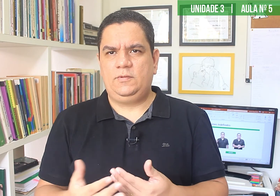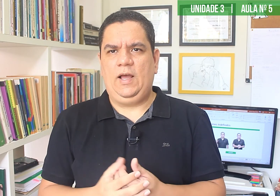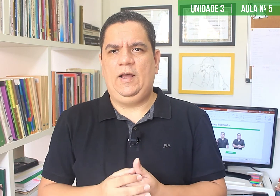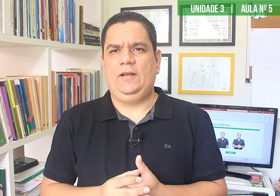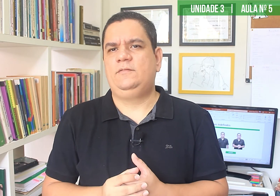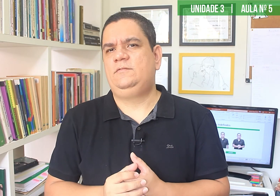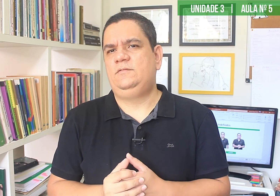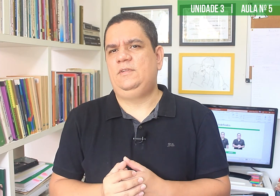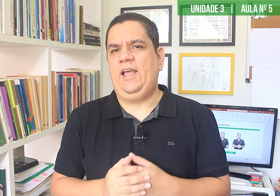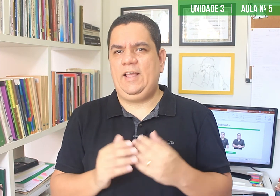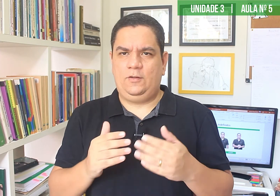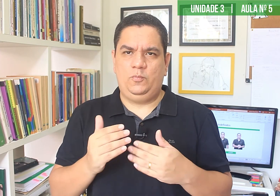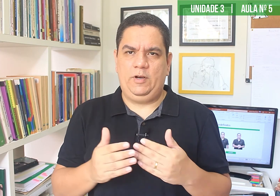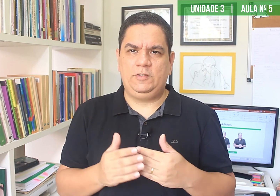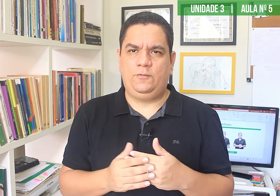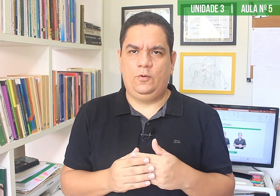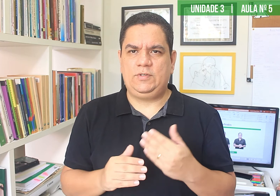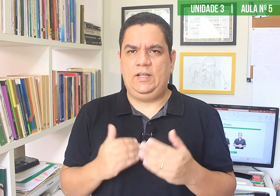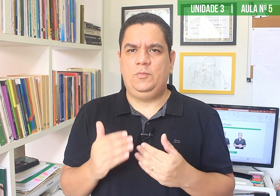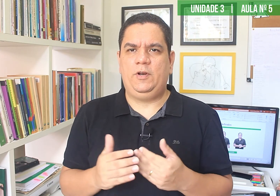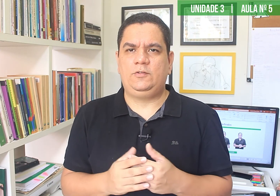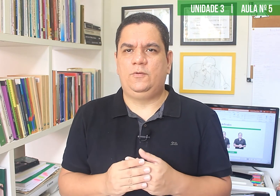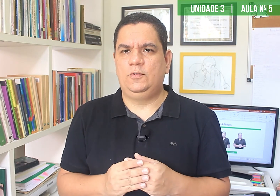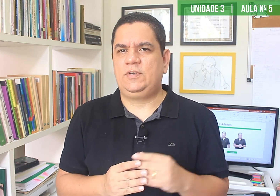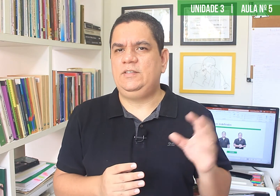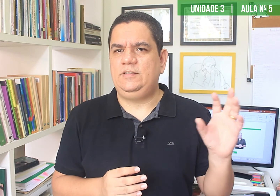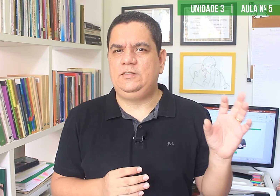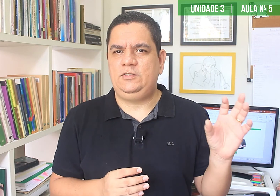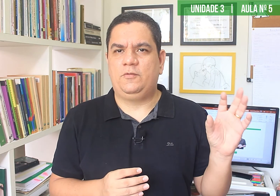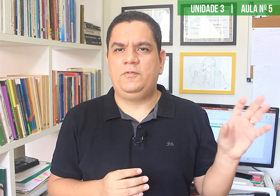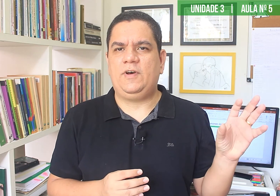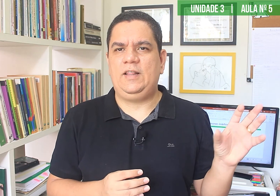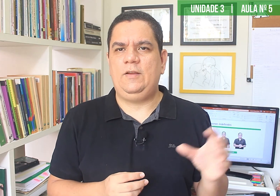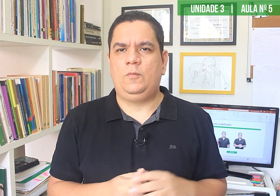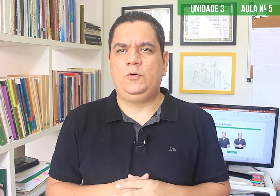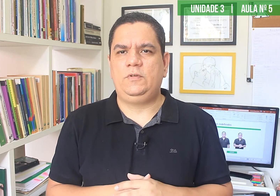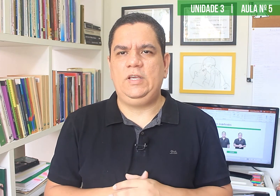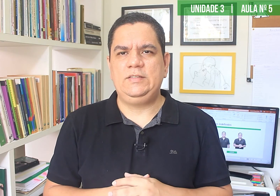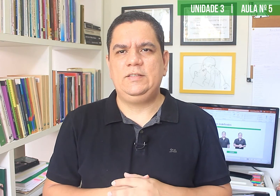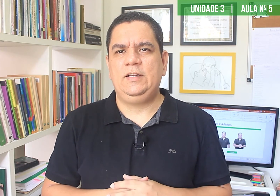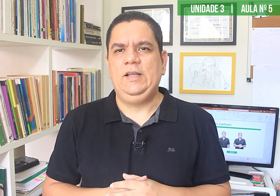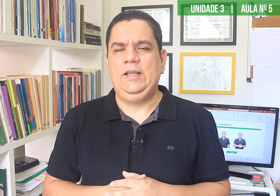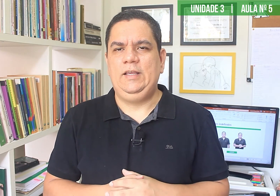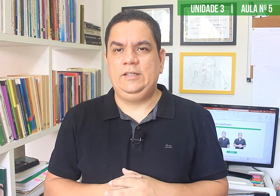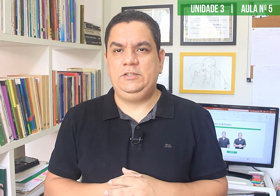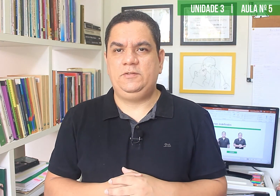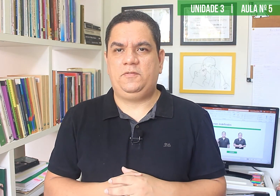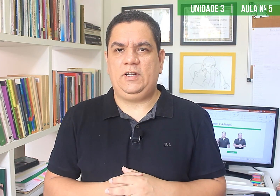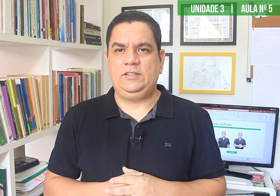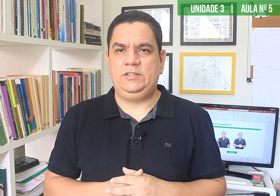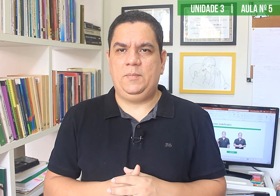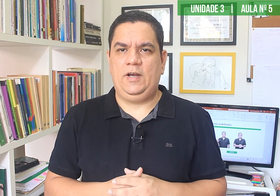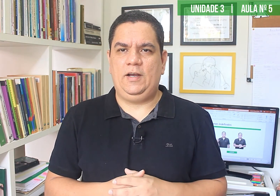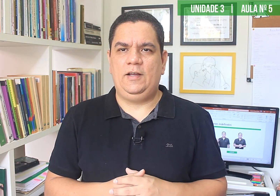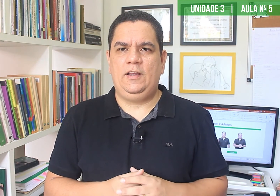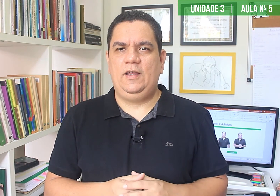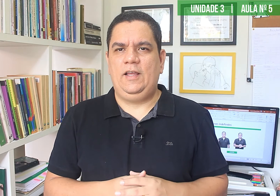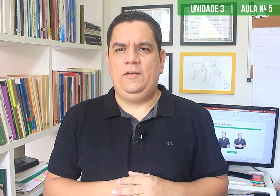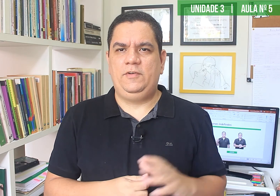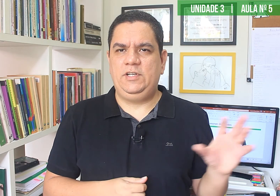a regra do menor esforço, a lei do menor esforço, que a gente já ouviu falar na língua portuguesa, e que a gente chama refrigerante